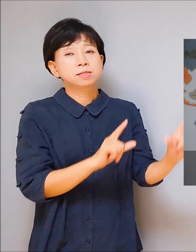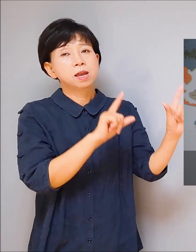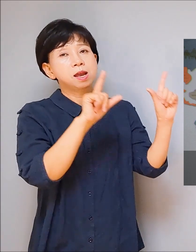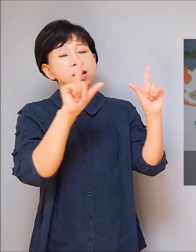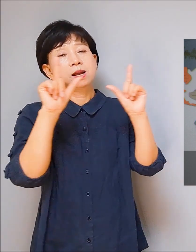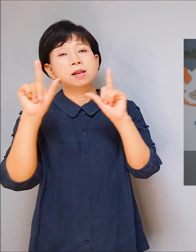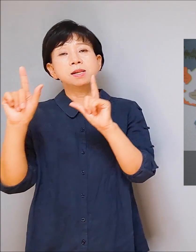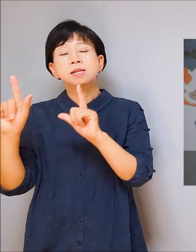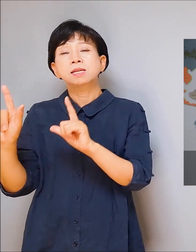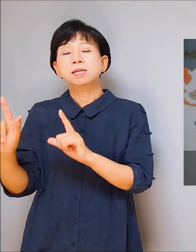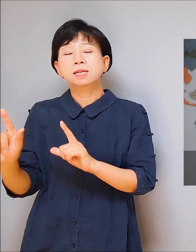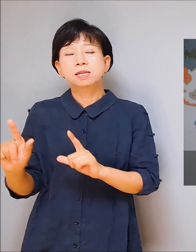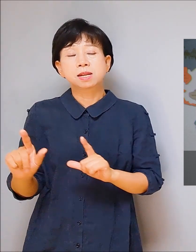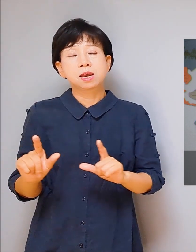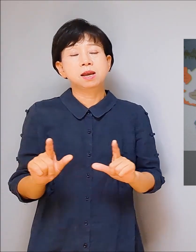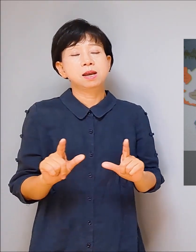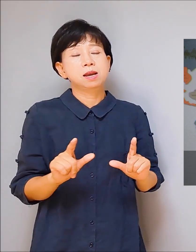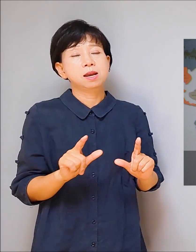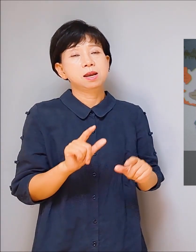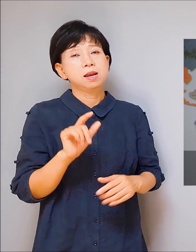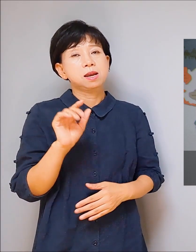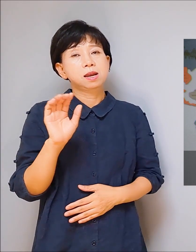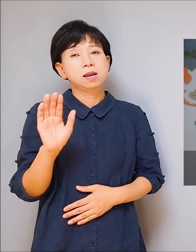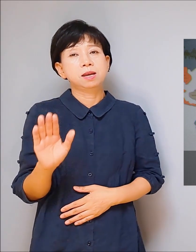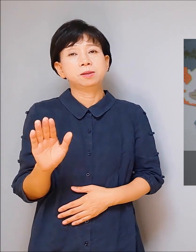영원토록 살리라.